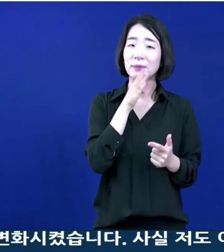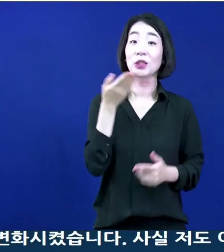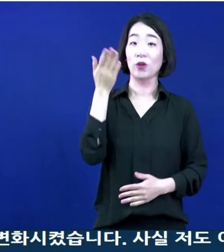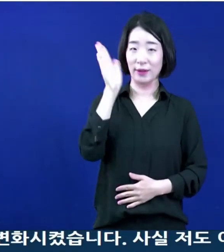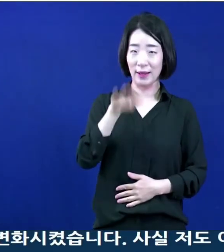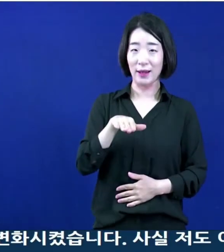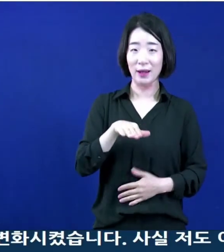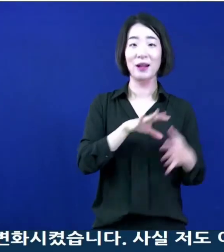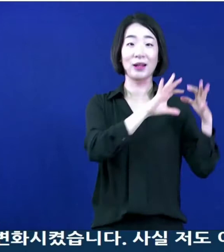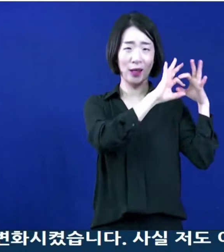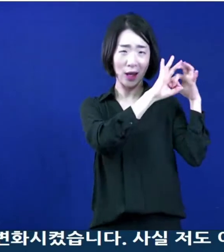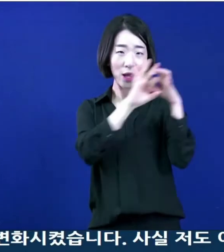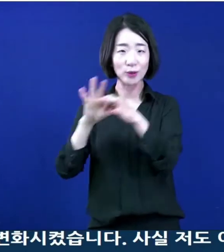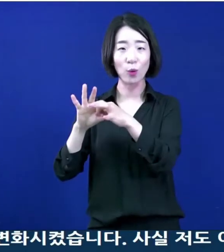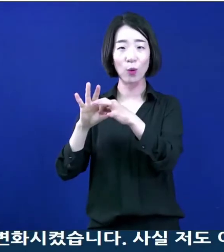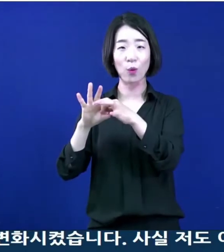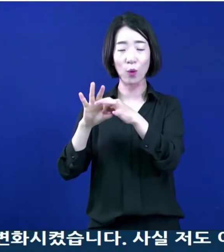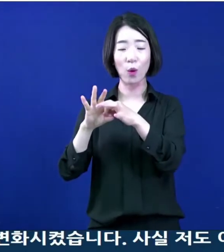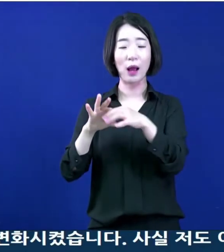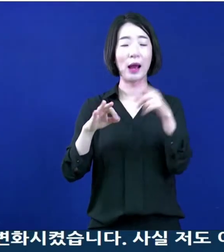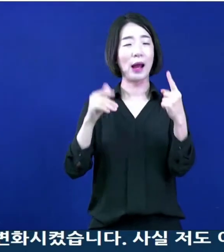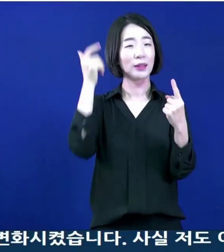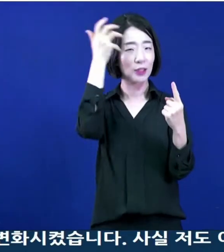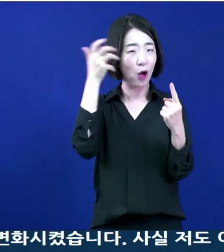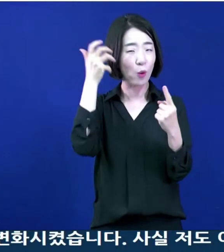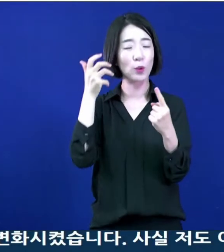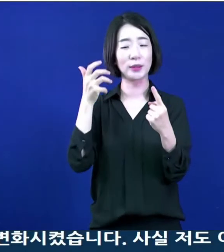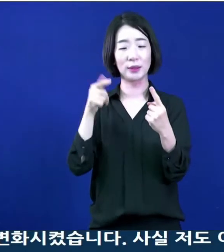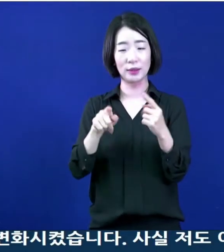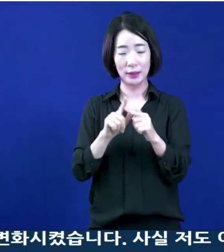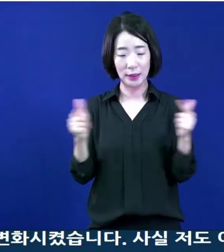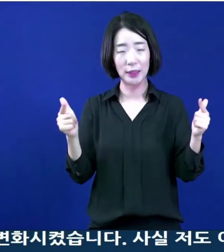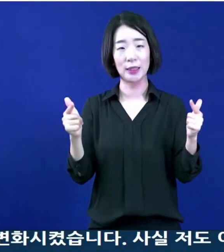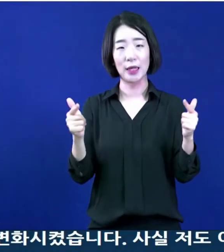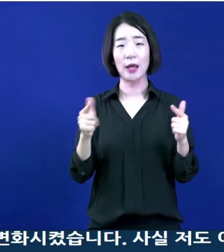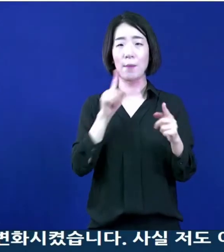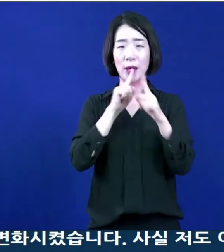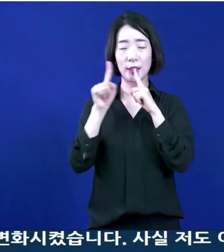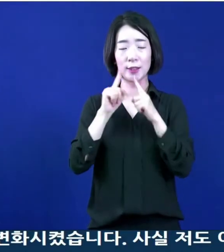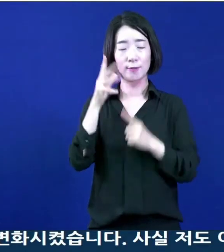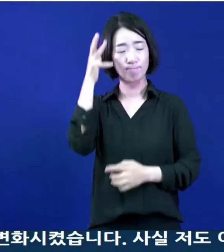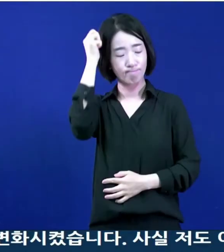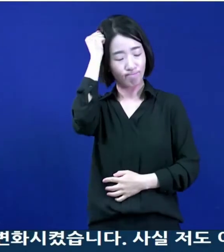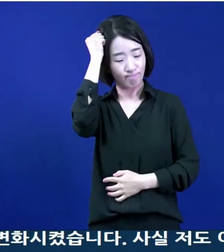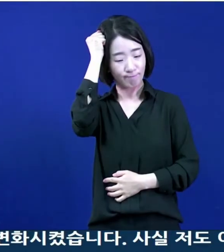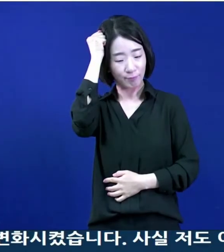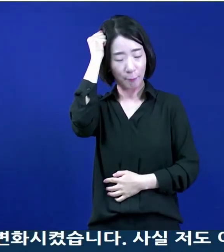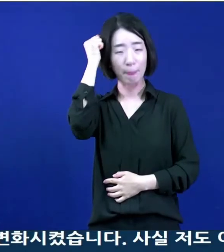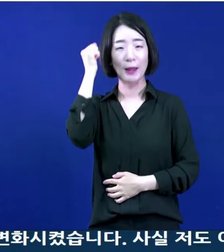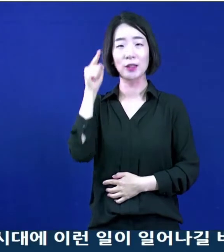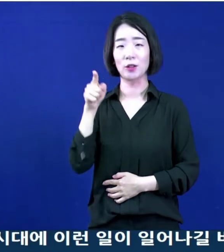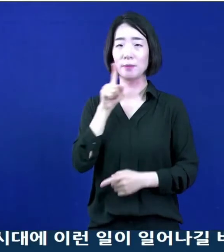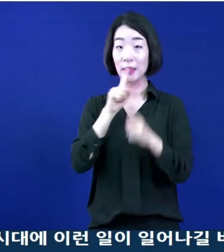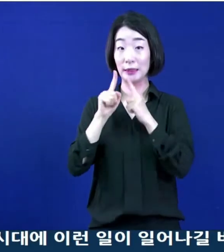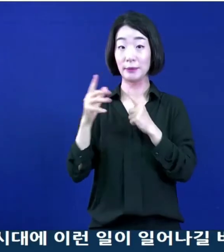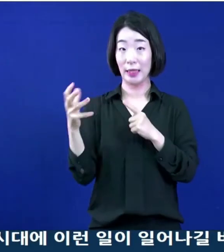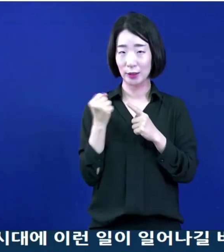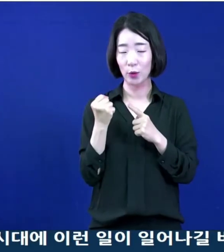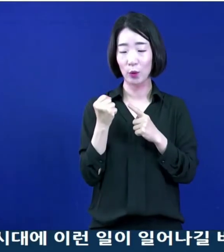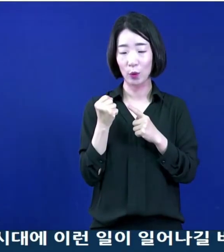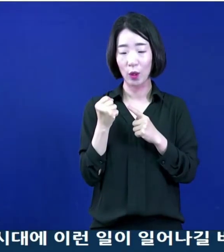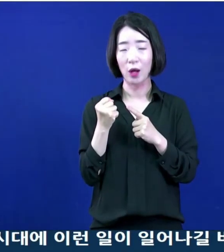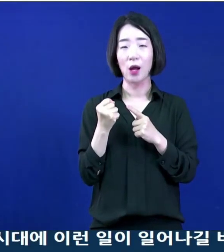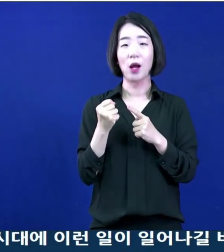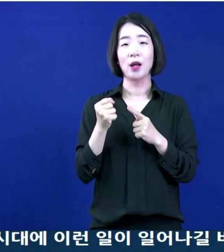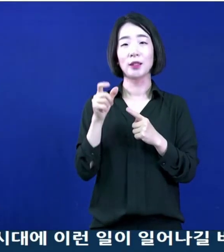계속 우리 한 영혼마다 오늘 말씀을 붙들고 또 이 말씀이 특별히 다가오는 그 영혼에게 이런